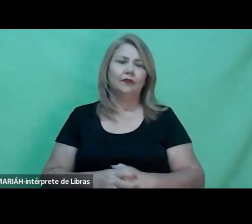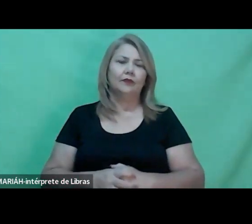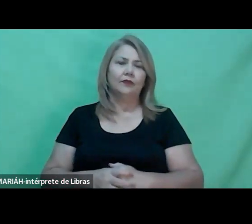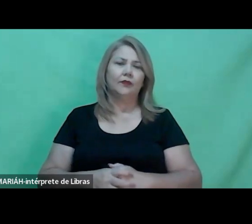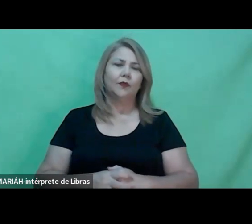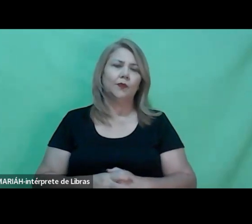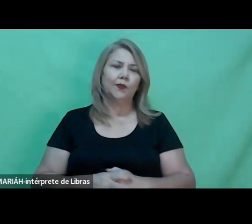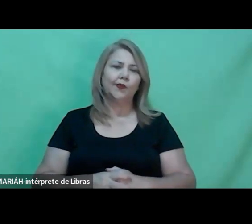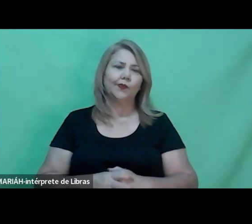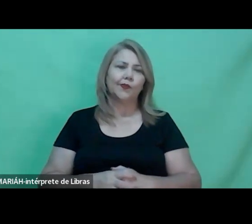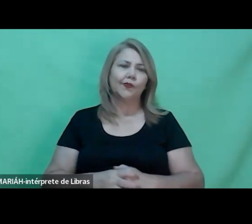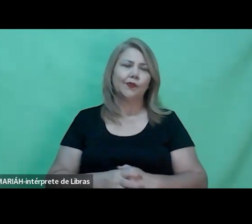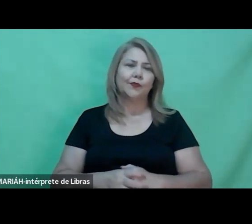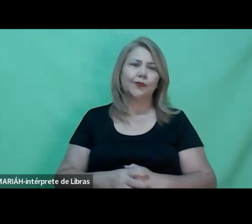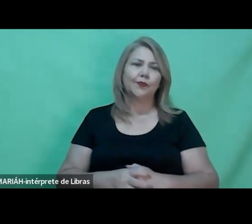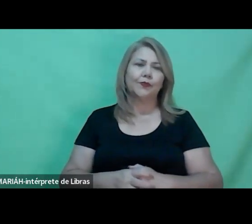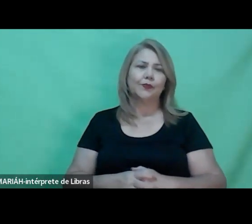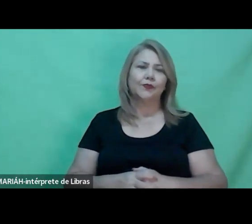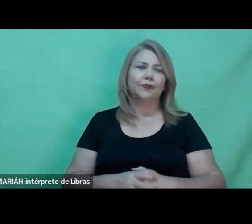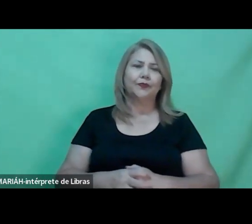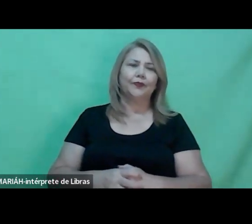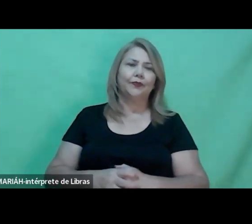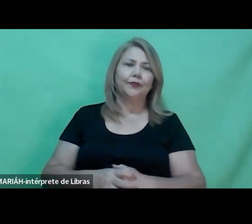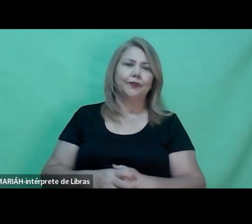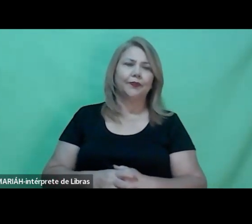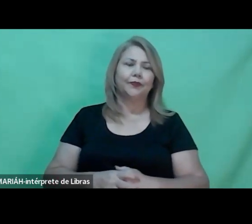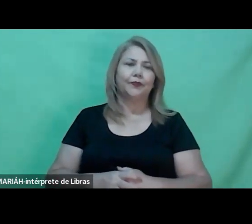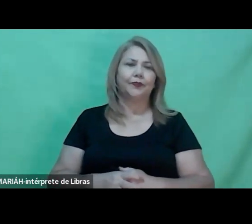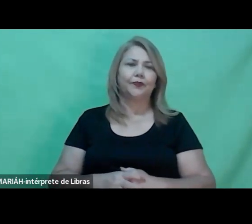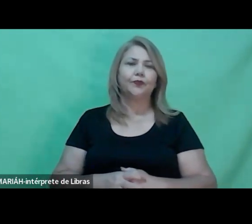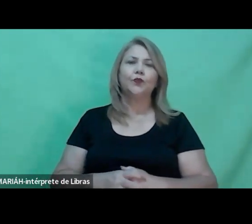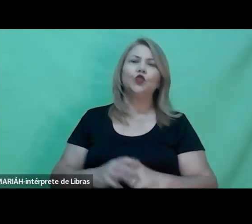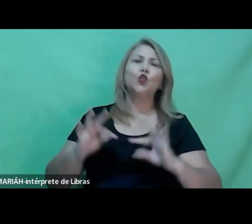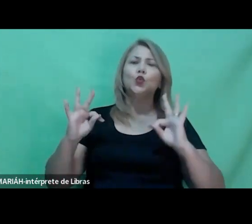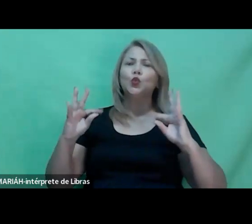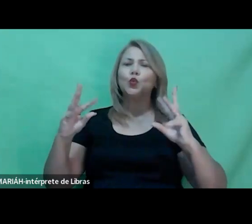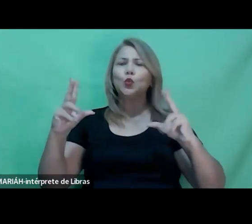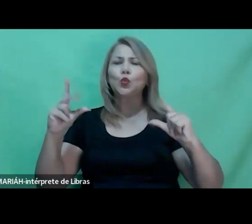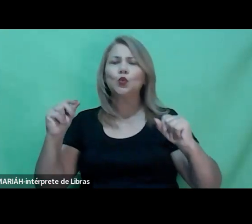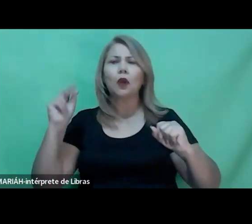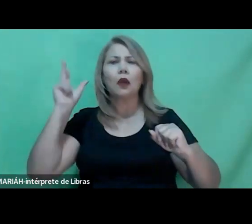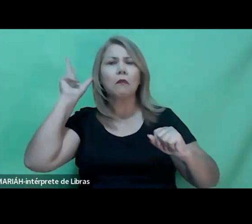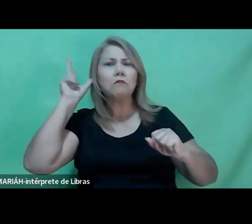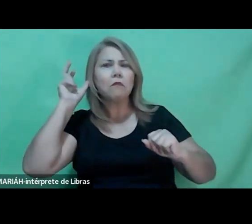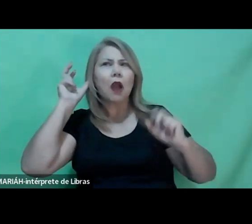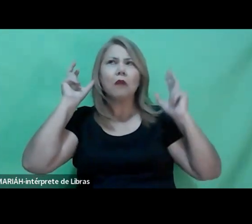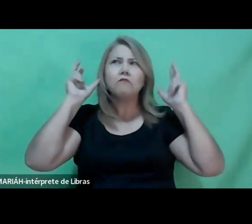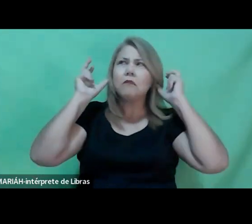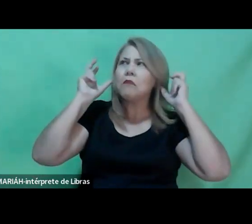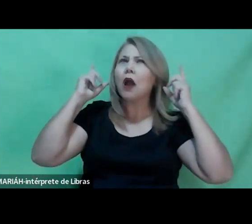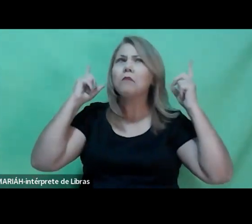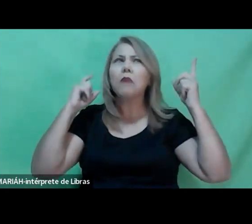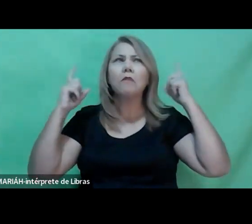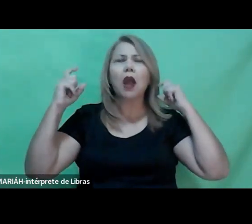eh eh todo lo que puede sonar el bullicio de la gente hablando